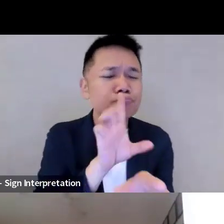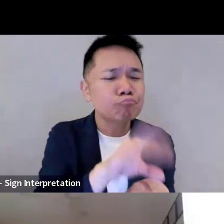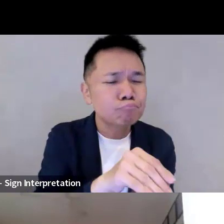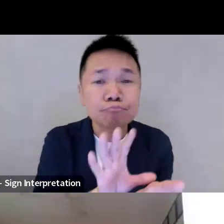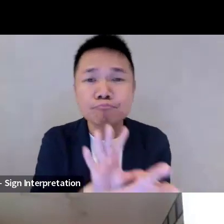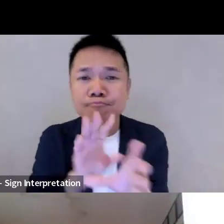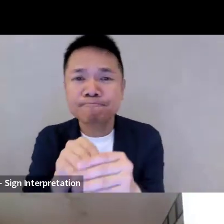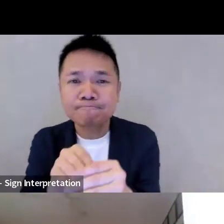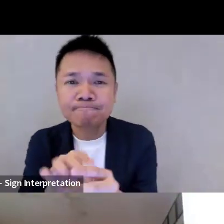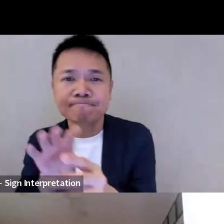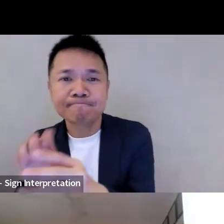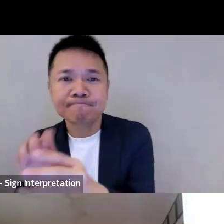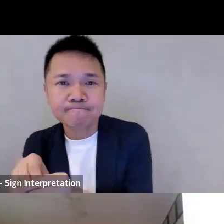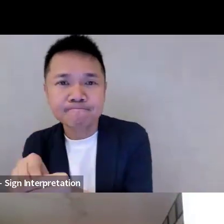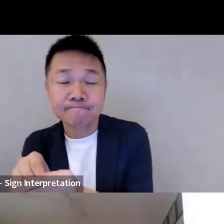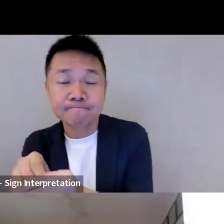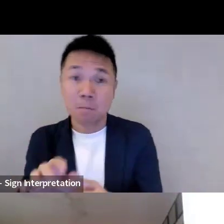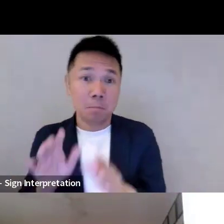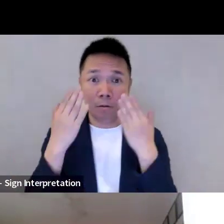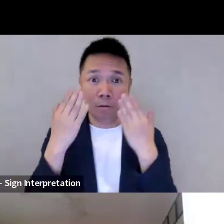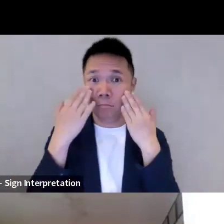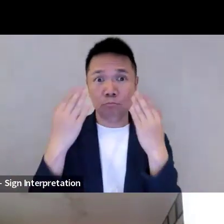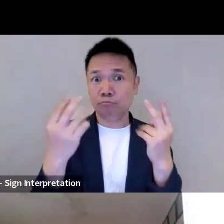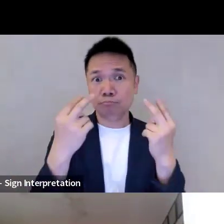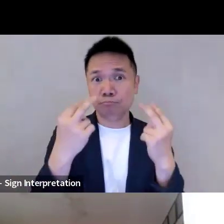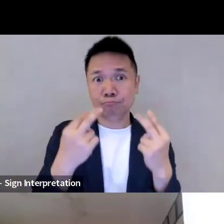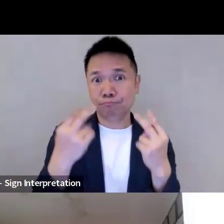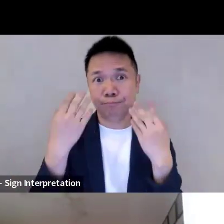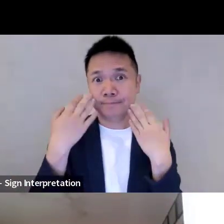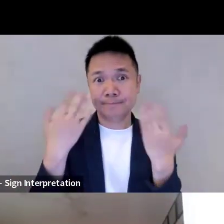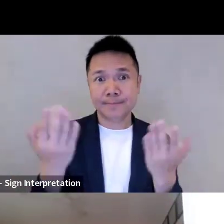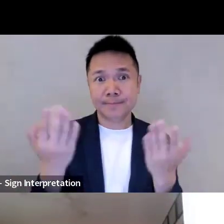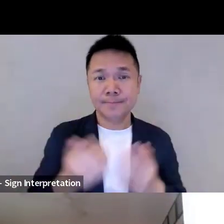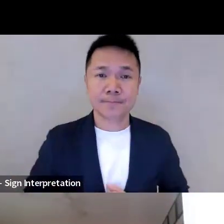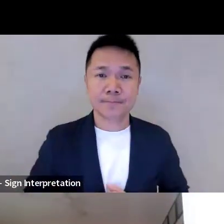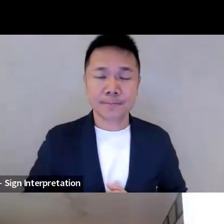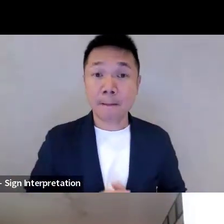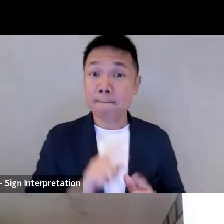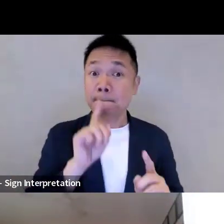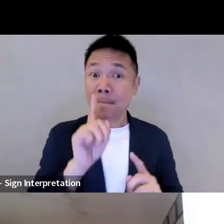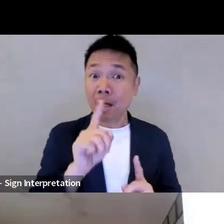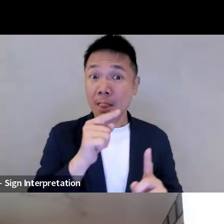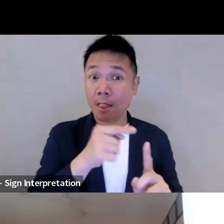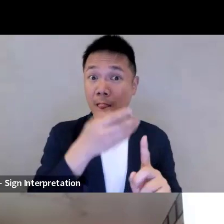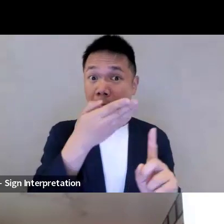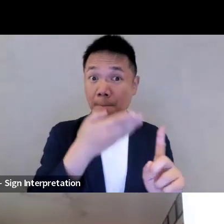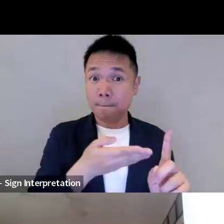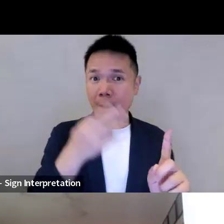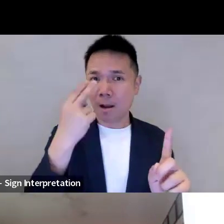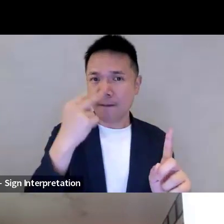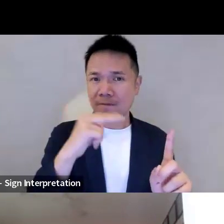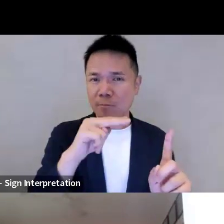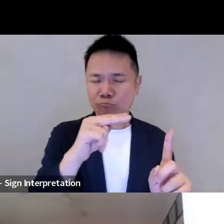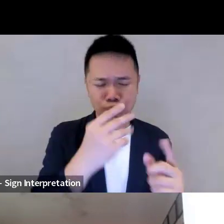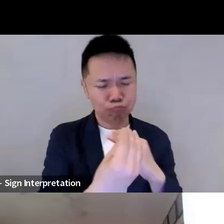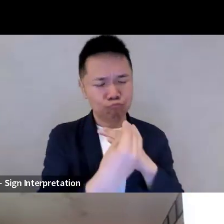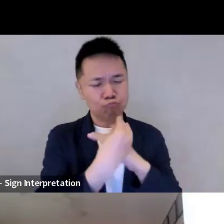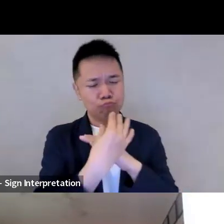然后每次参加他们 的会议的时候，我 都会聆听他怎么说。